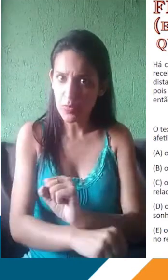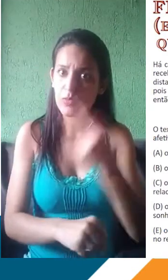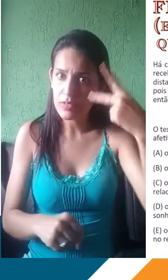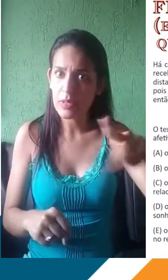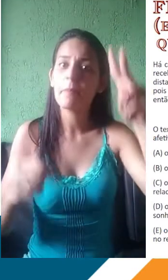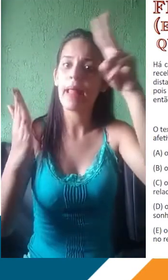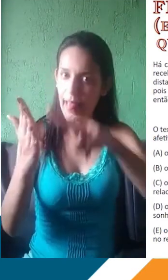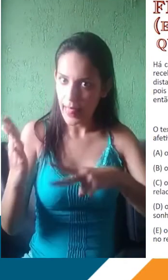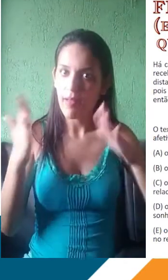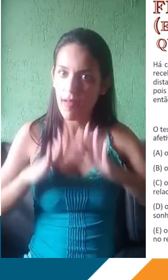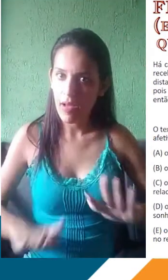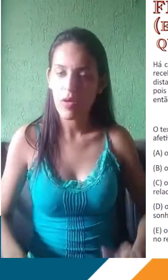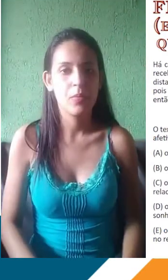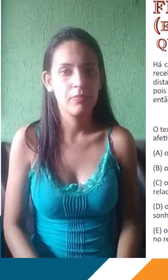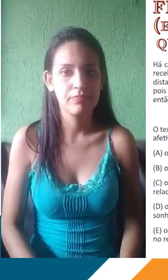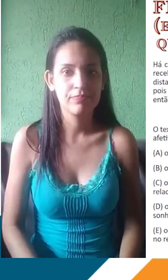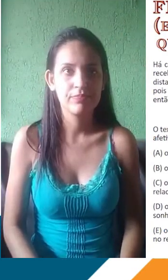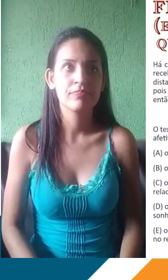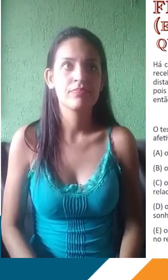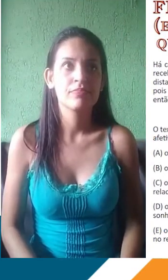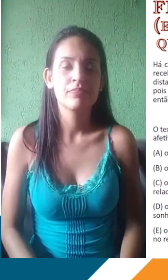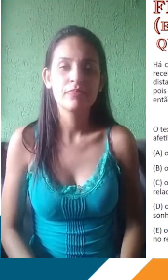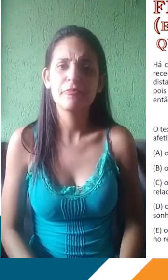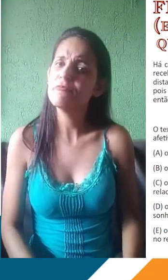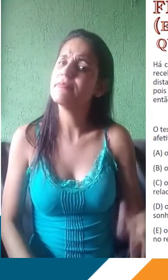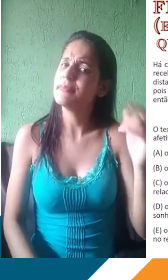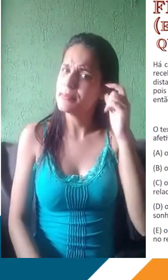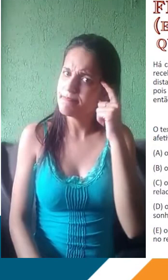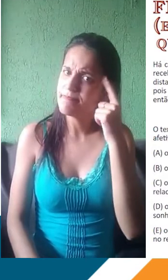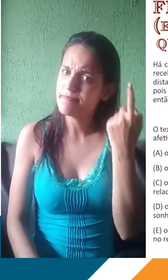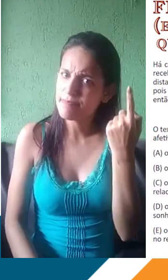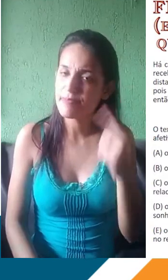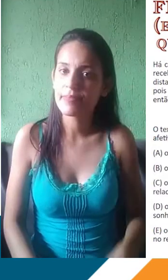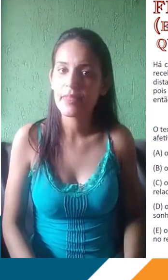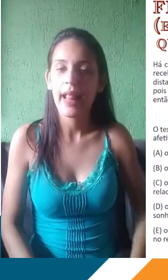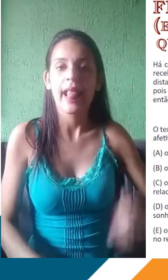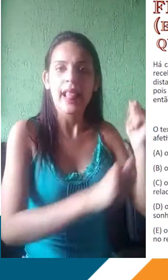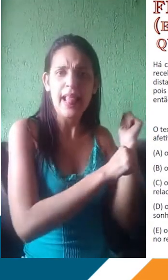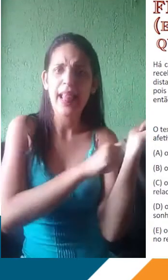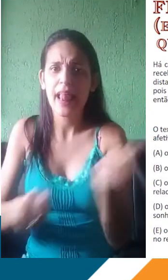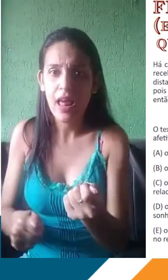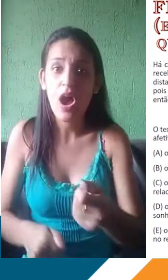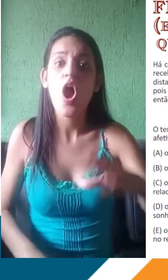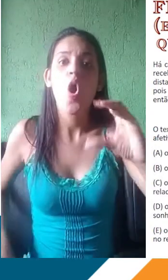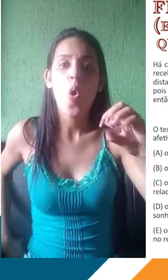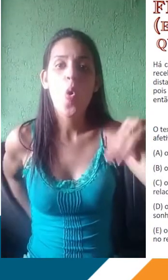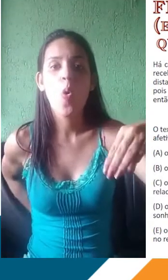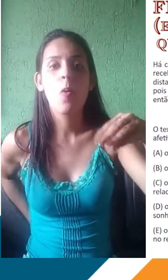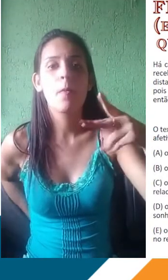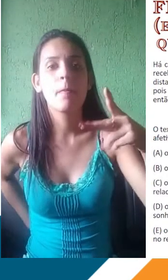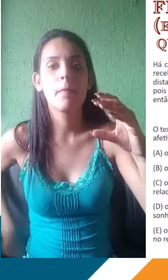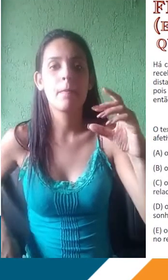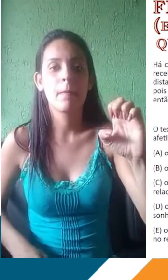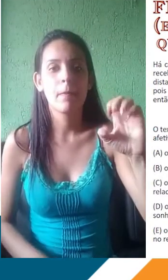de competição e o frescobol é relacionado à ideia de cooperação. Sabendo dessas duas relações,